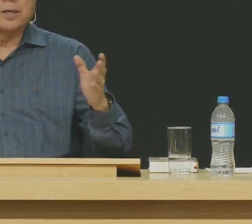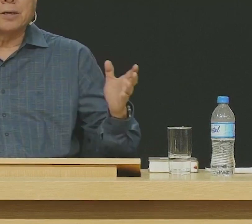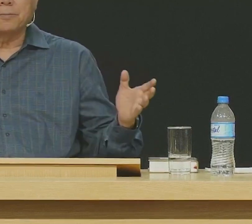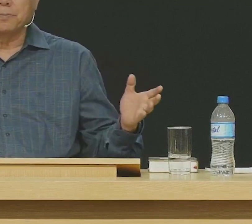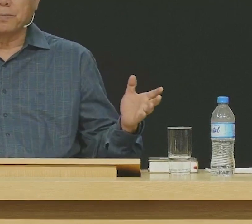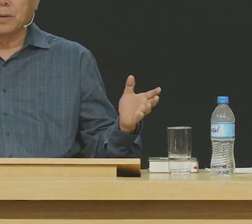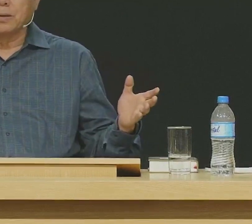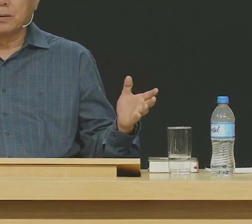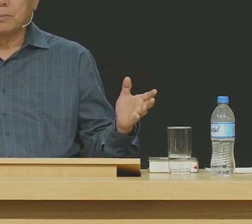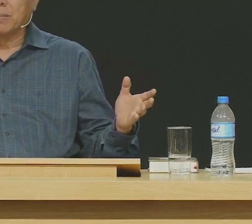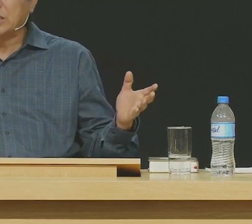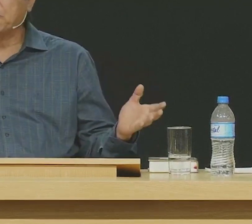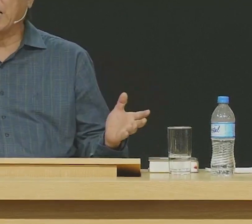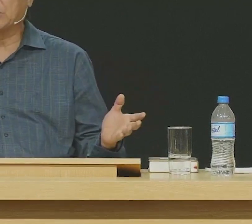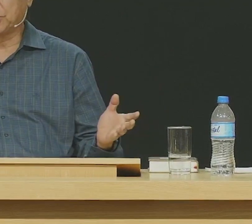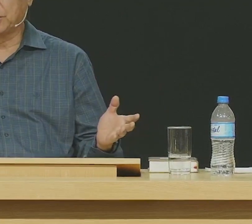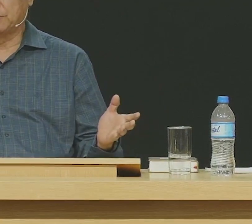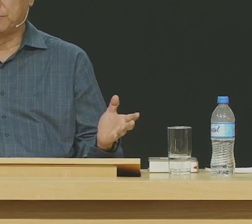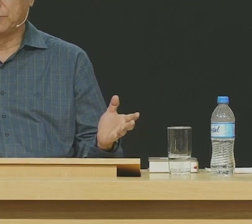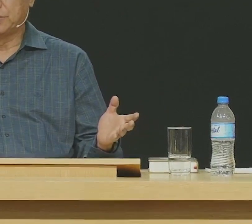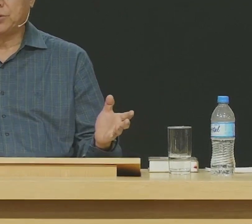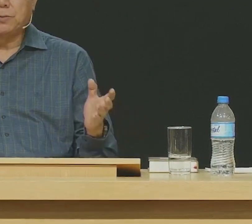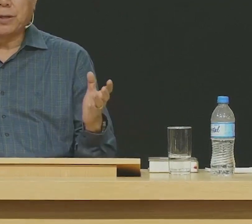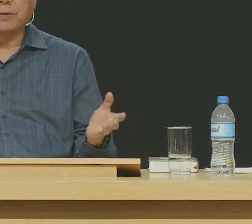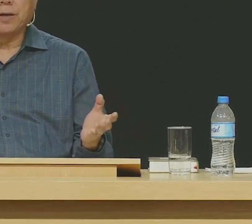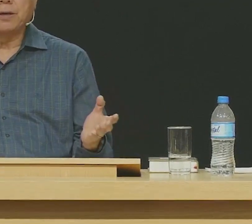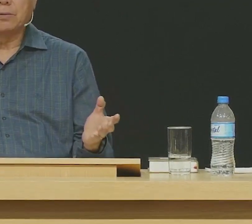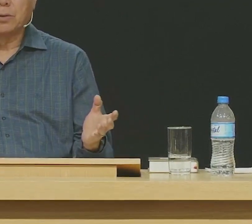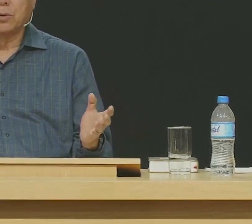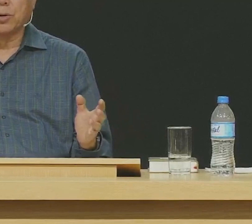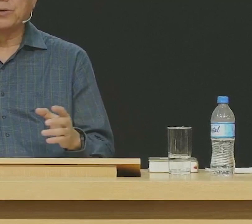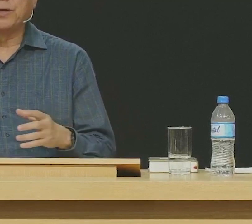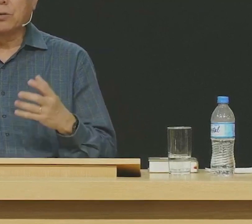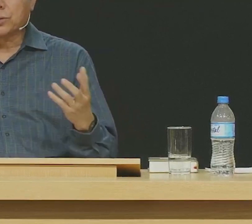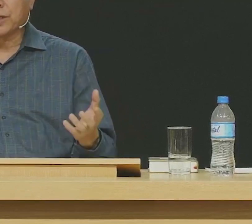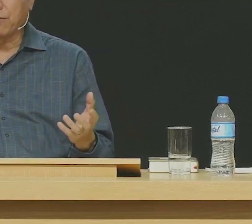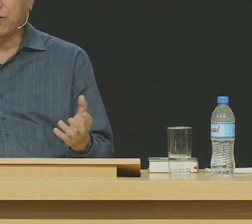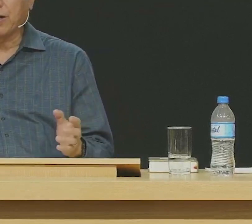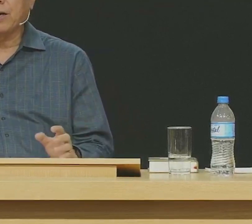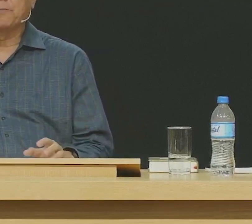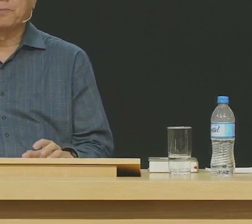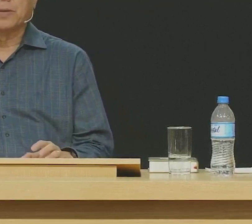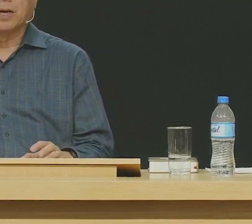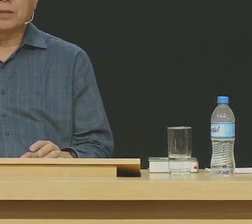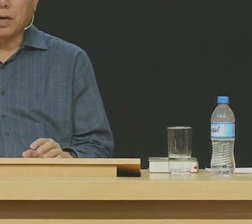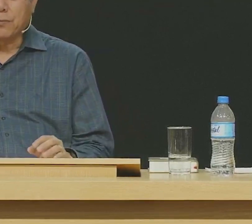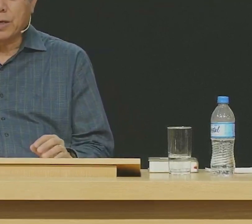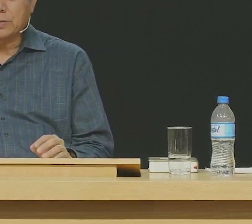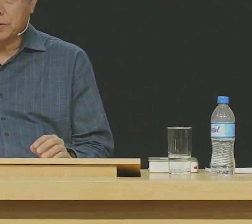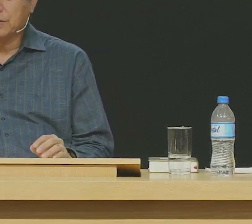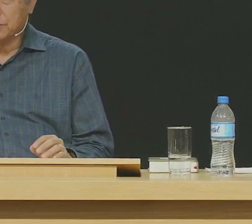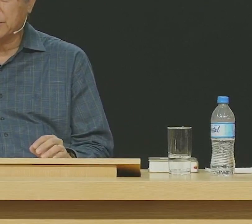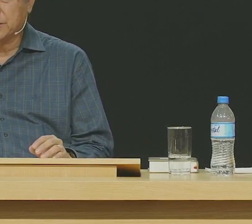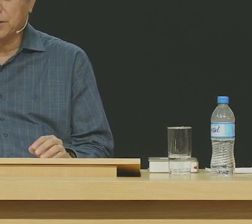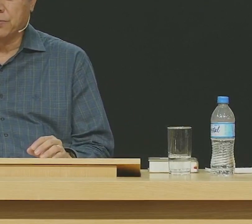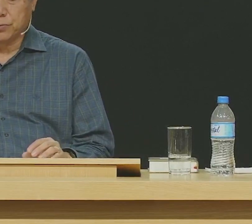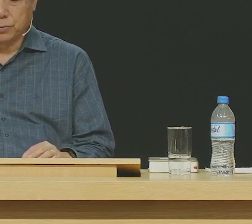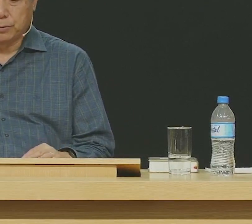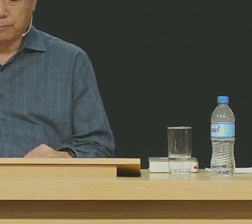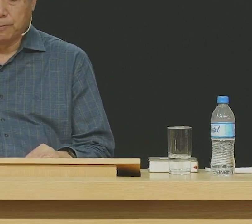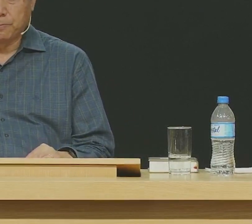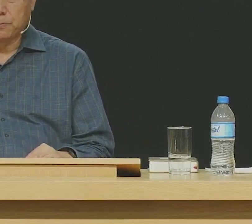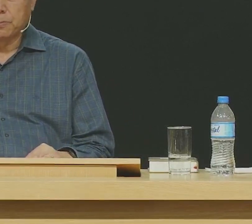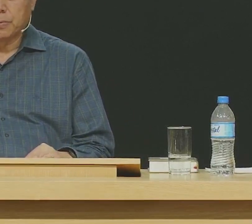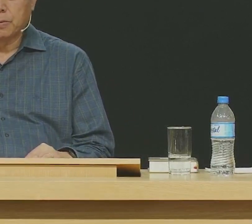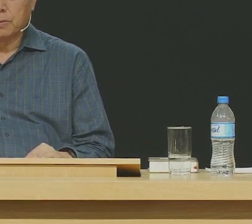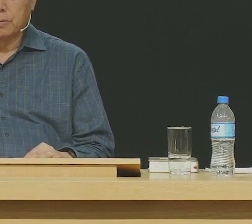dessa maneira mais prática, de entender o que Deus quer falar através desse livro.